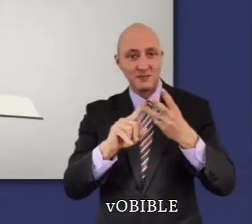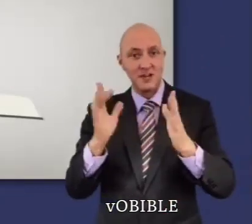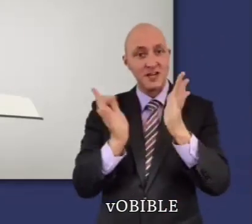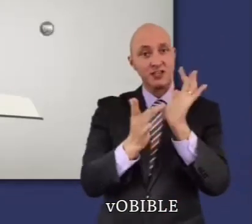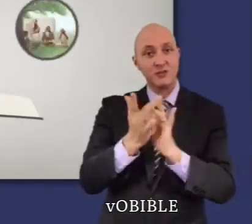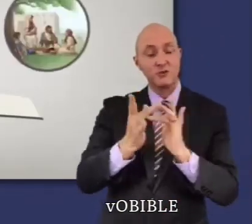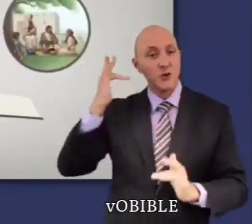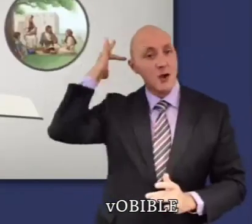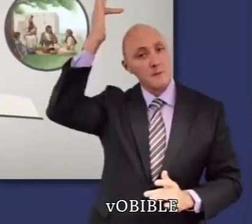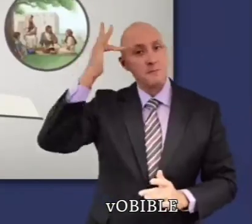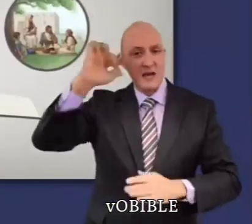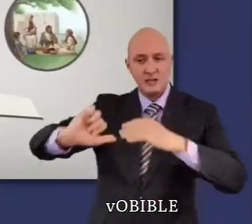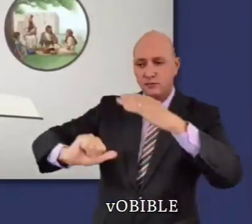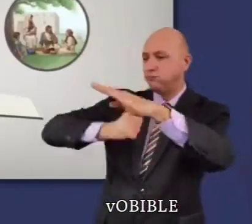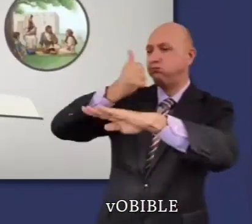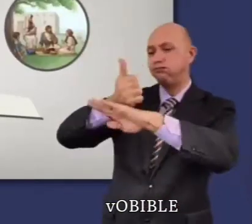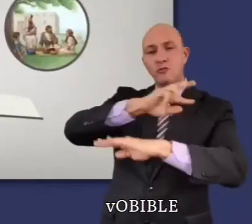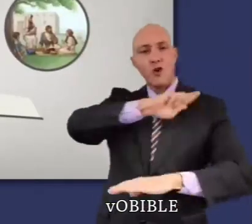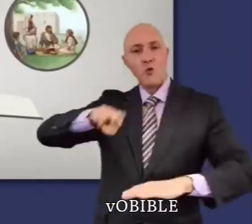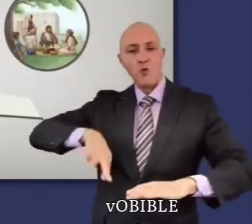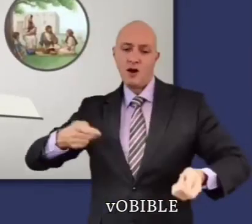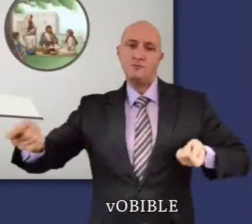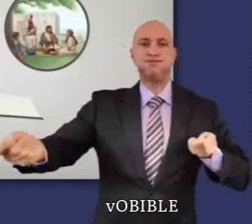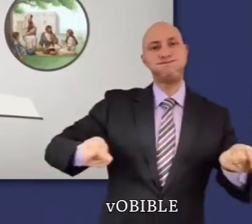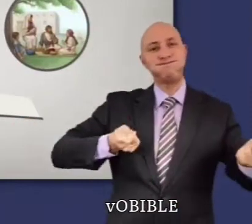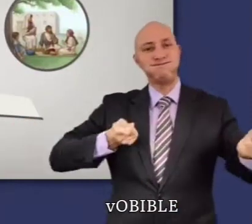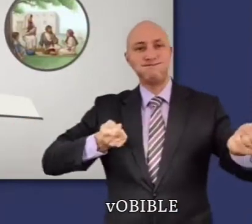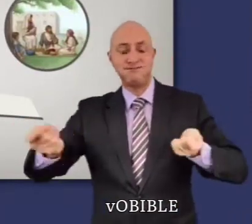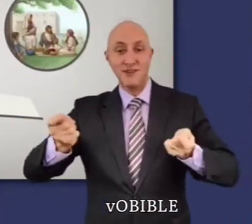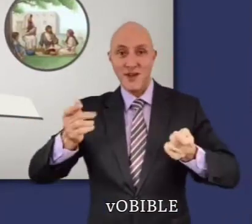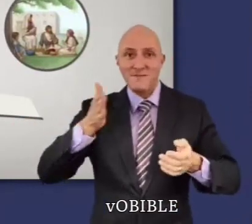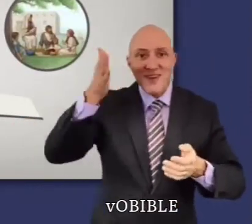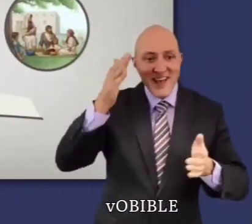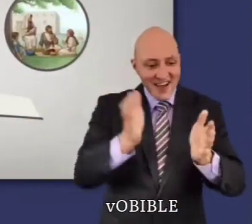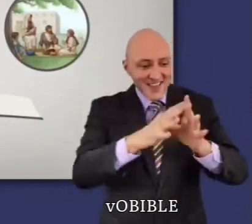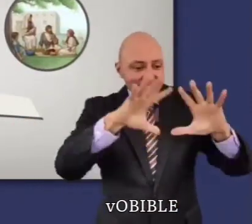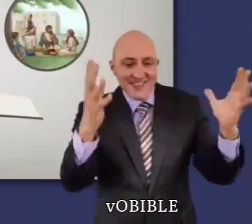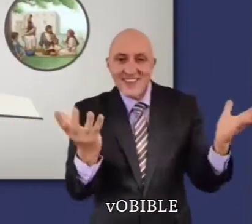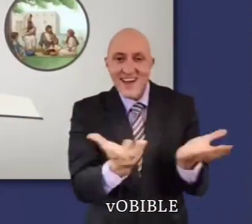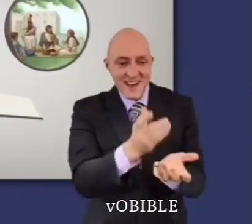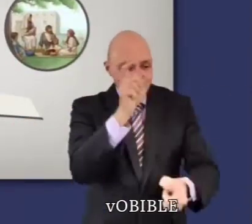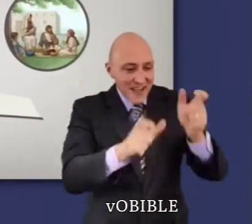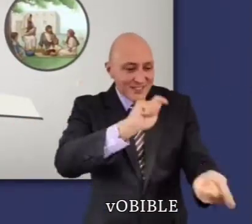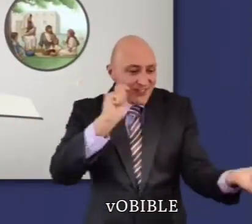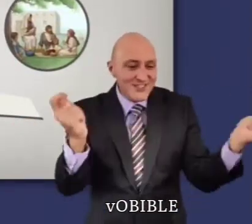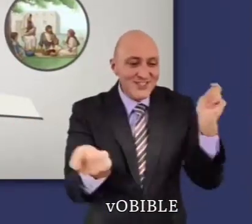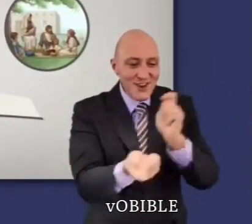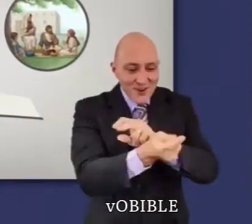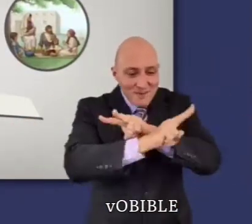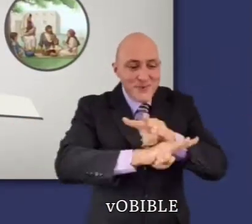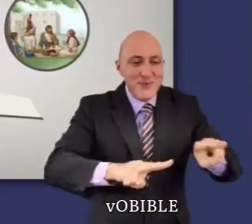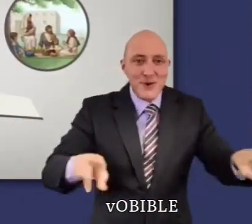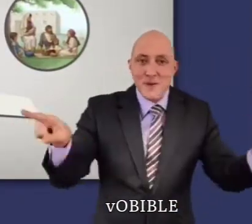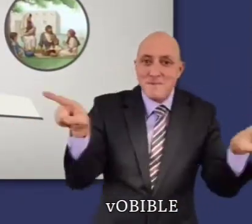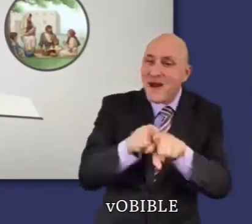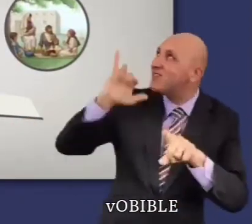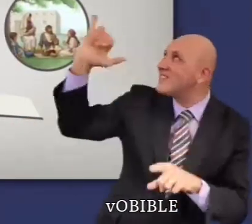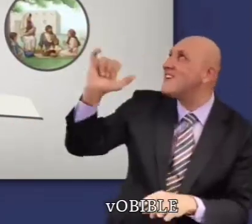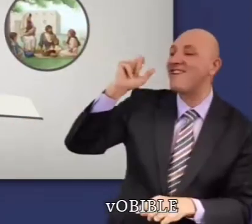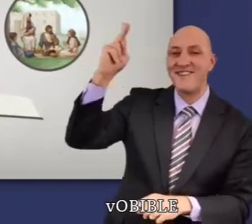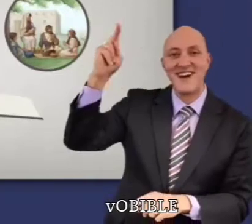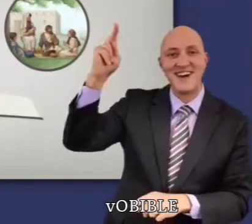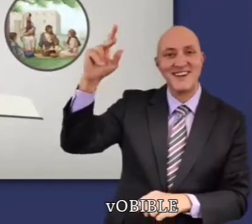Au cours de votre lecture du livre du Lévitique, vous verrez que nous devons nous efforcer d'imiter Jéhovah en étant saints. Vous verrez